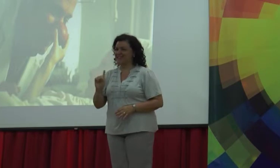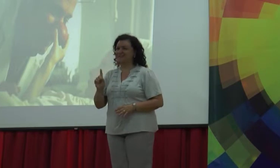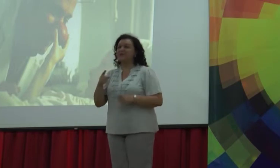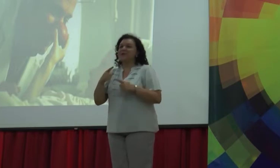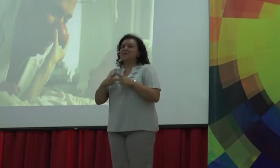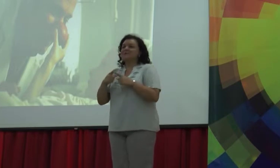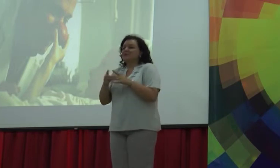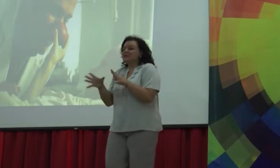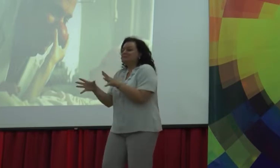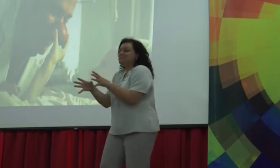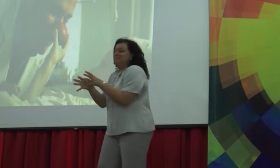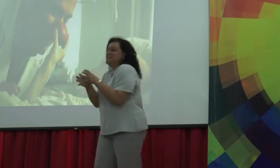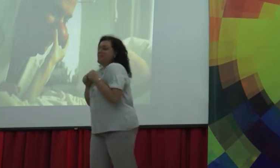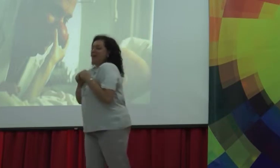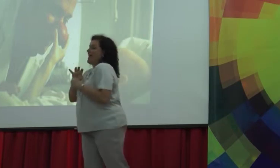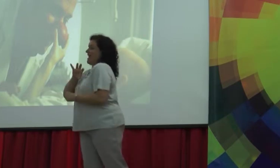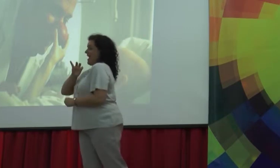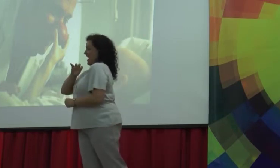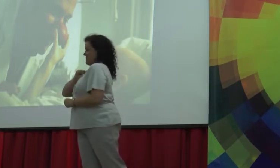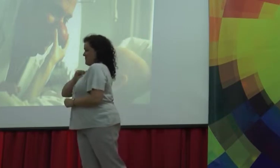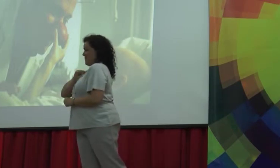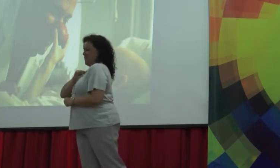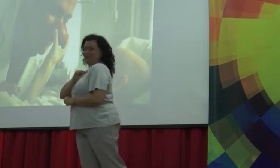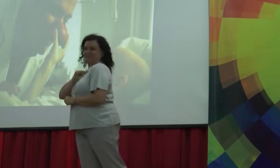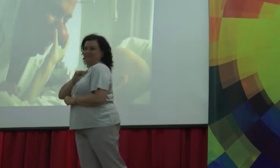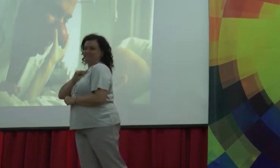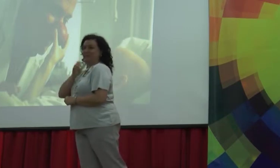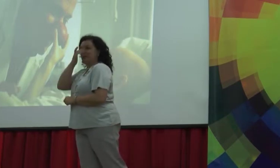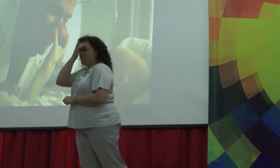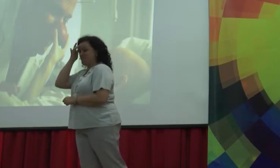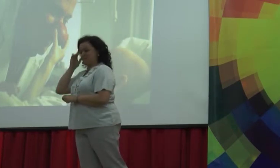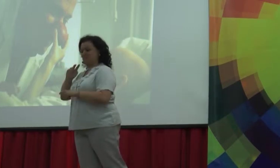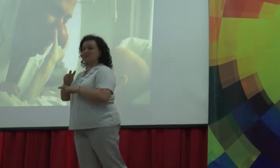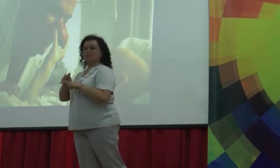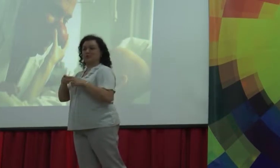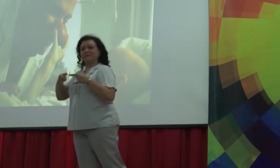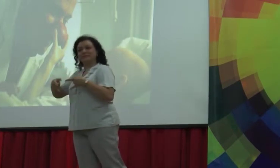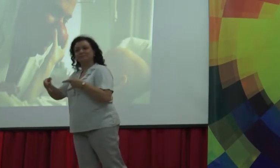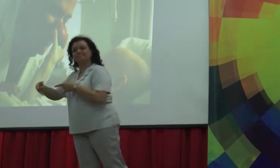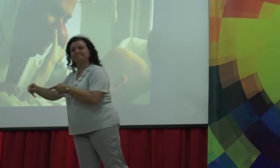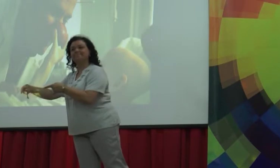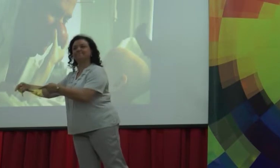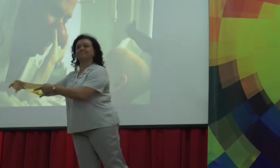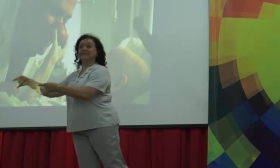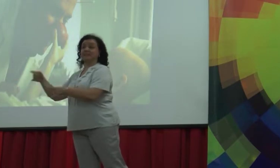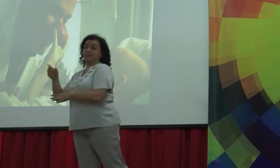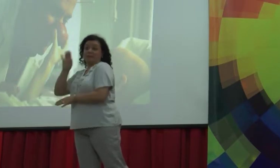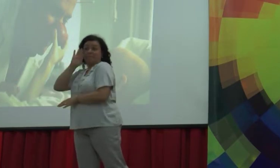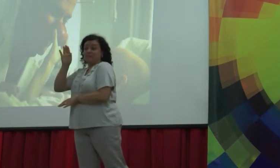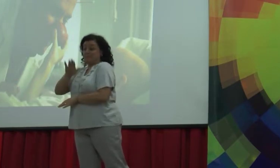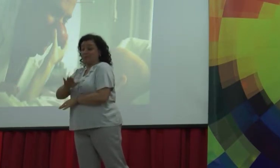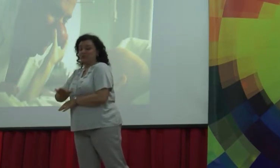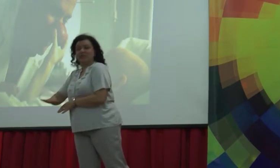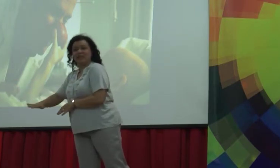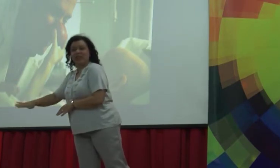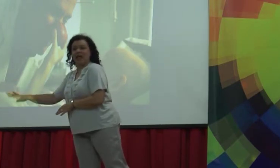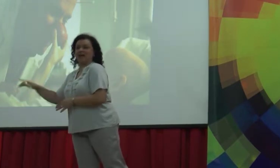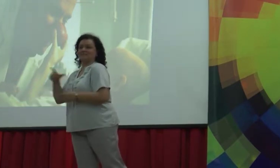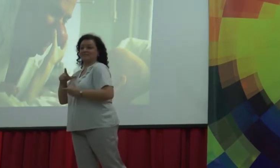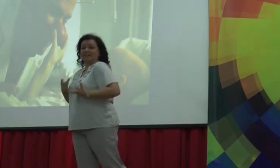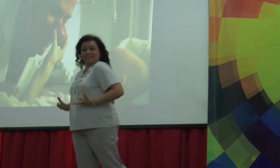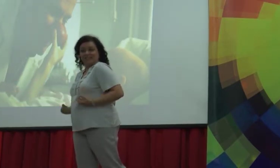Mas não é fácil, né? Porque a gente percebe quantos